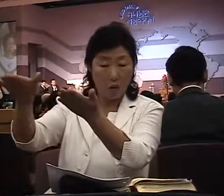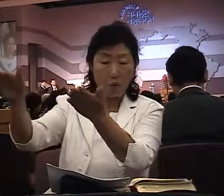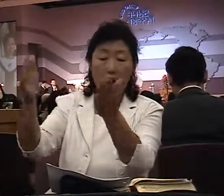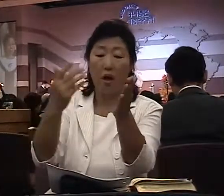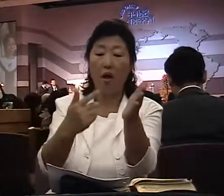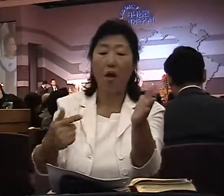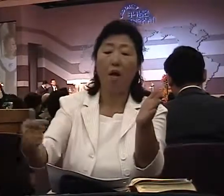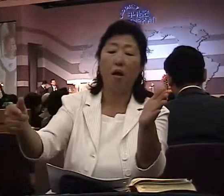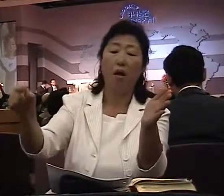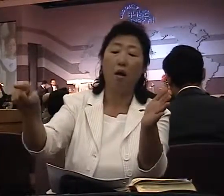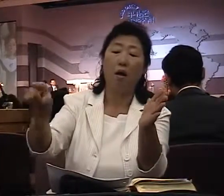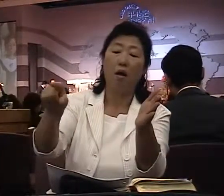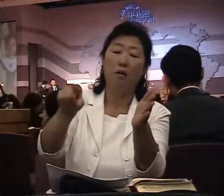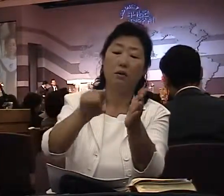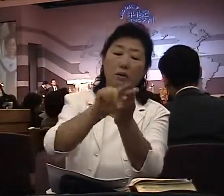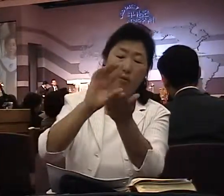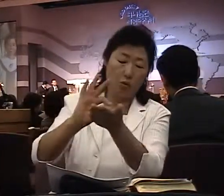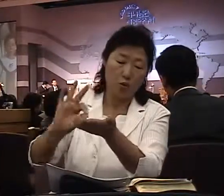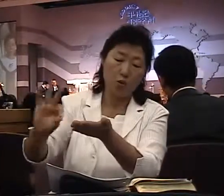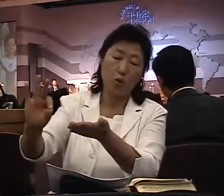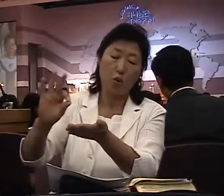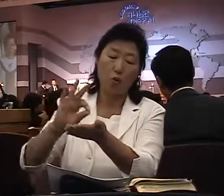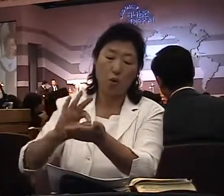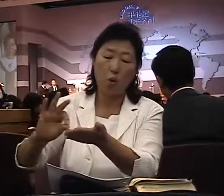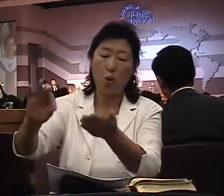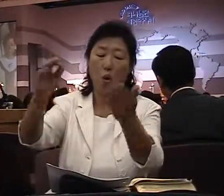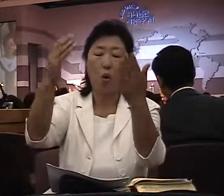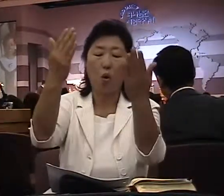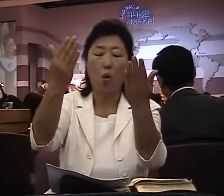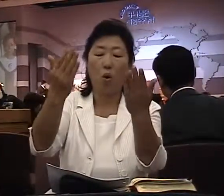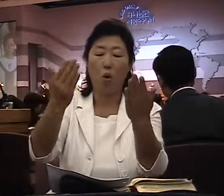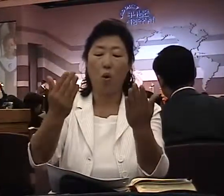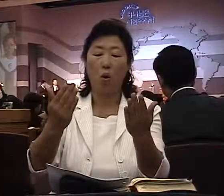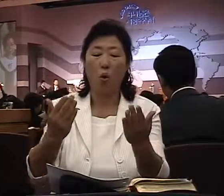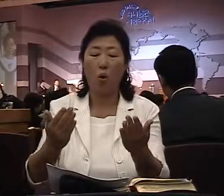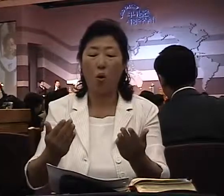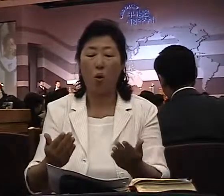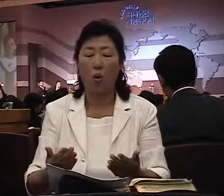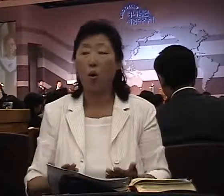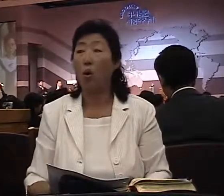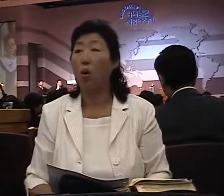오